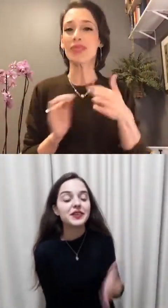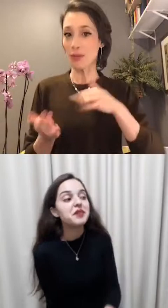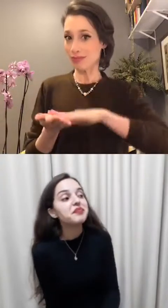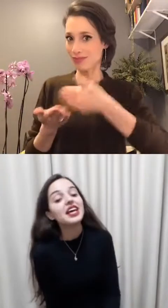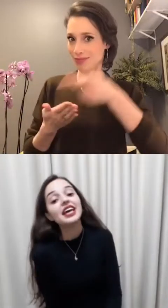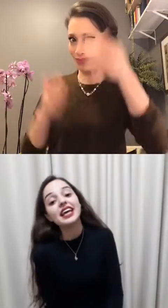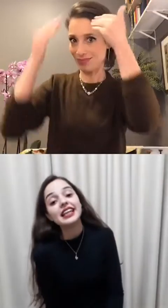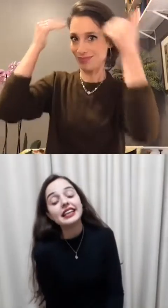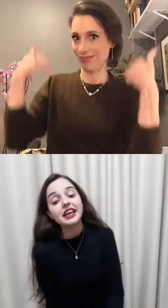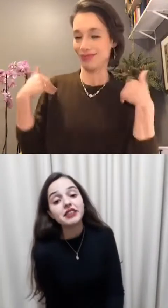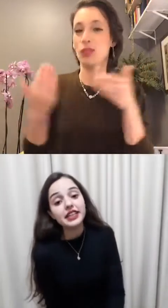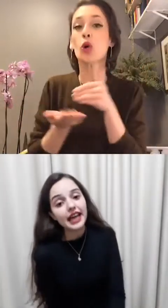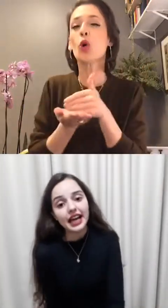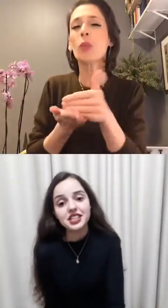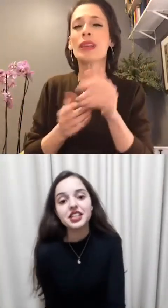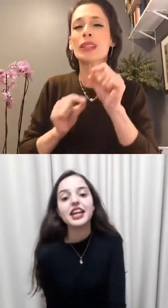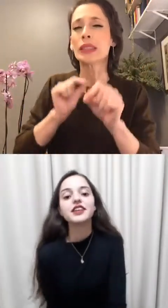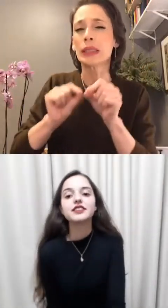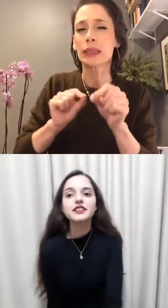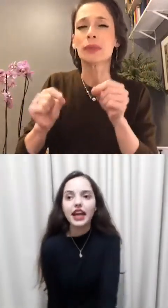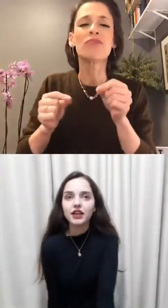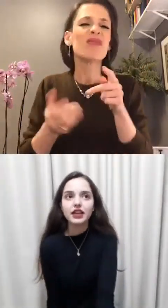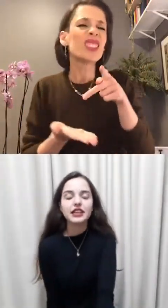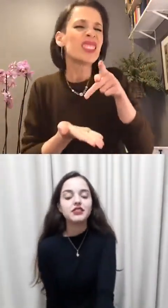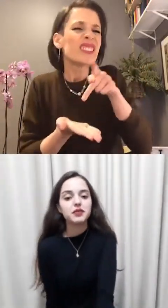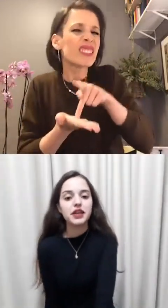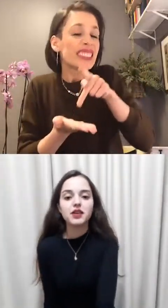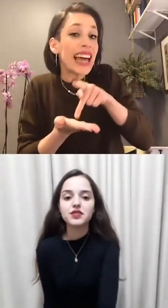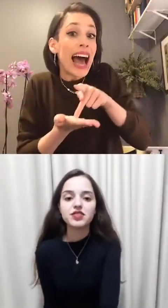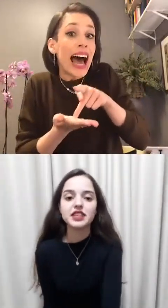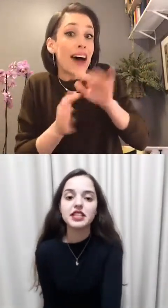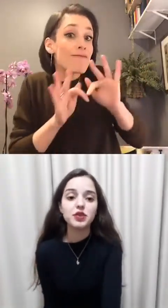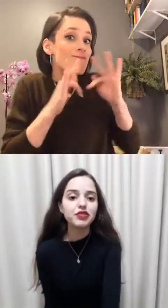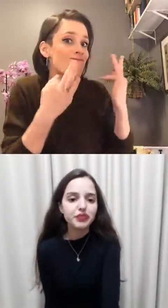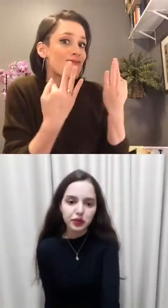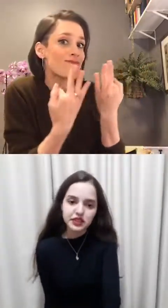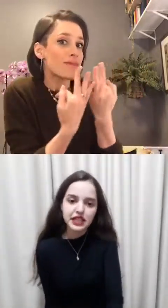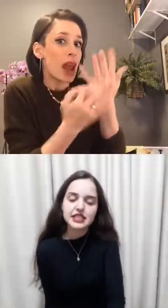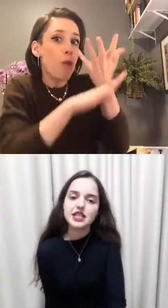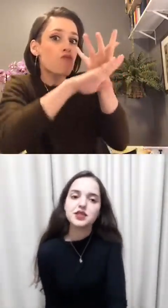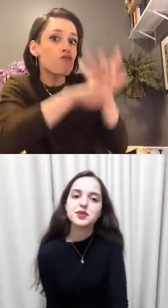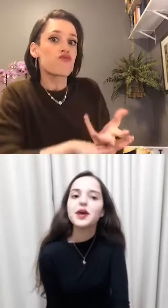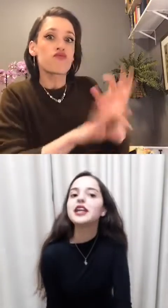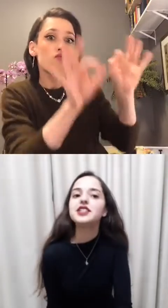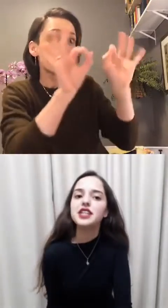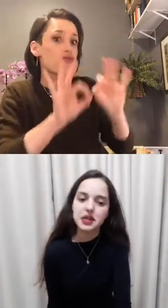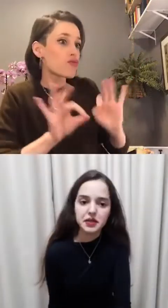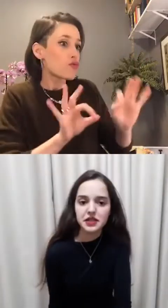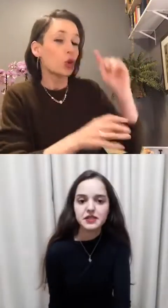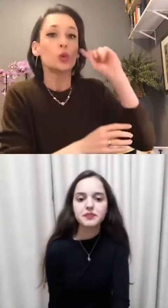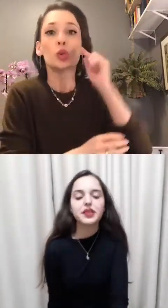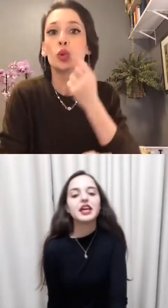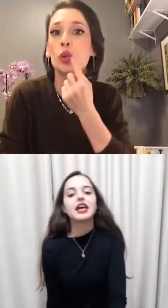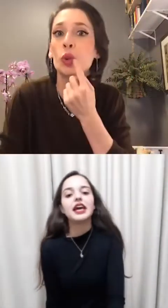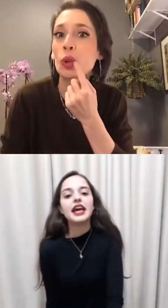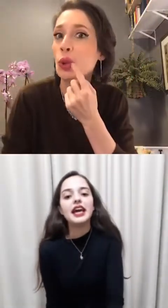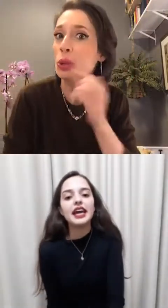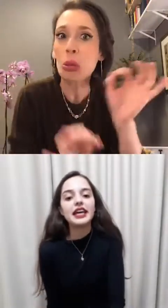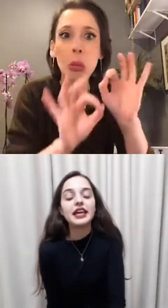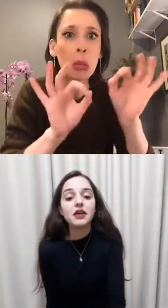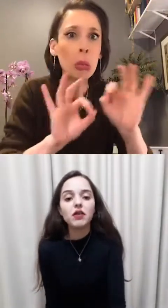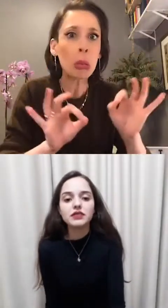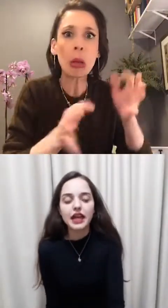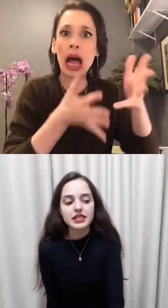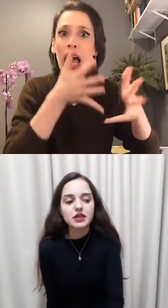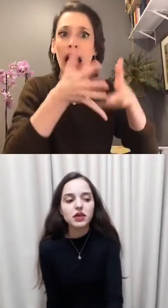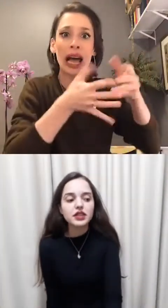Começando, né? Na verdade, eu não tenho alguém da família com surdez profunda que seja usuária de Libras. O que